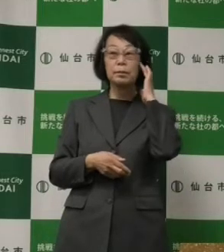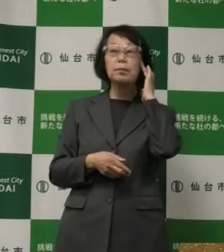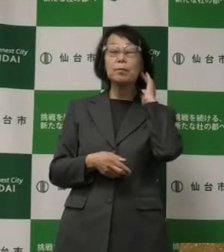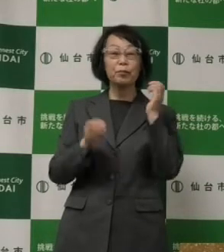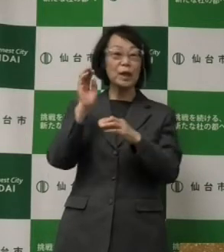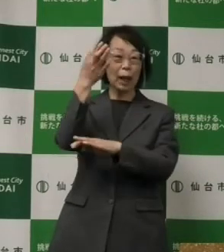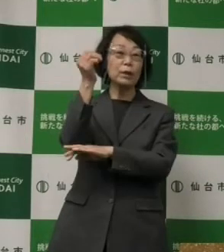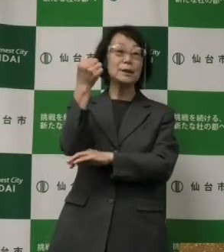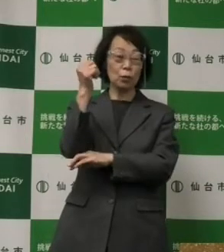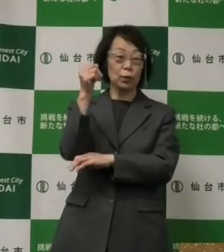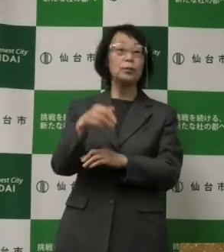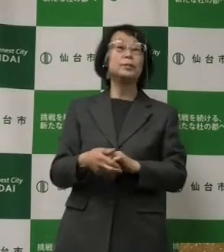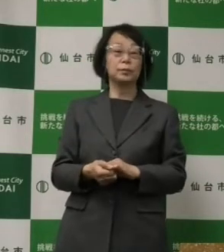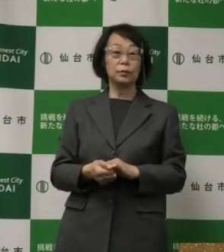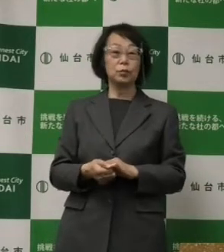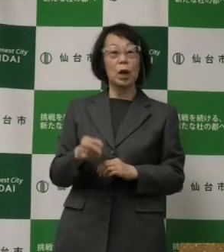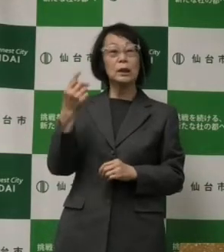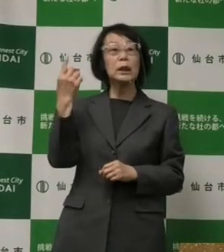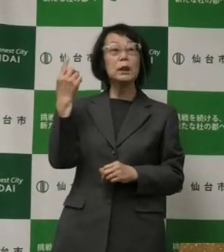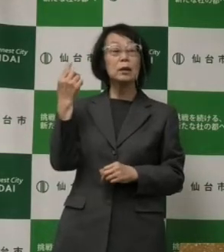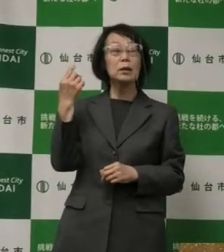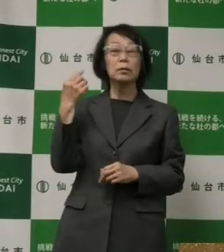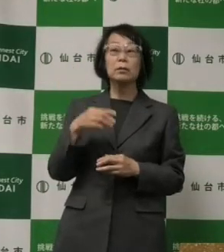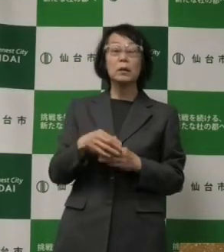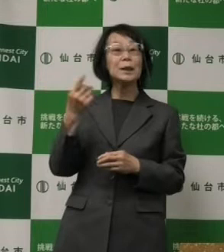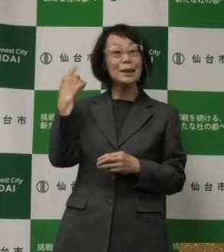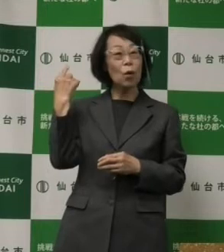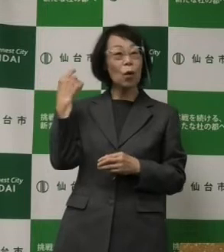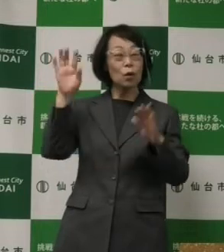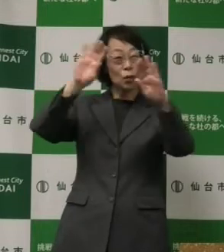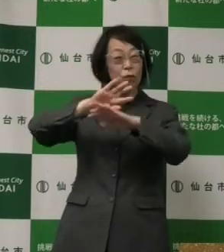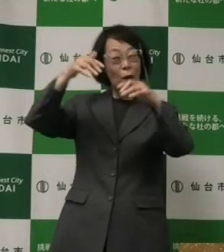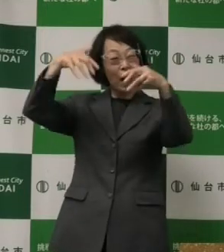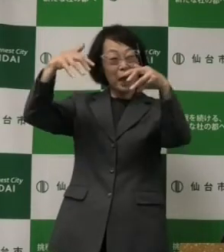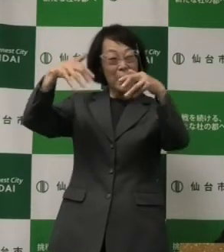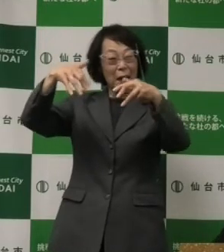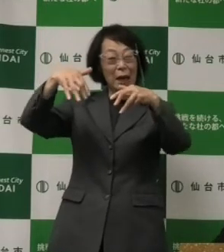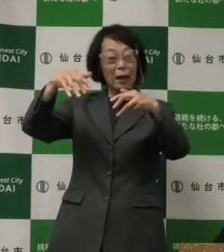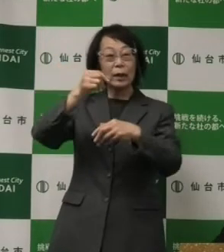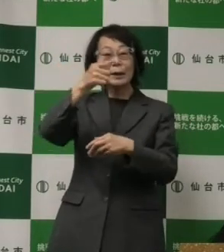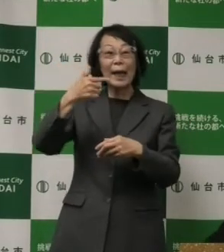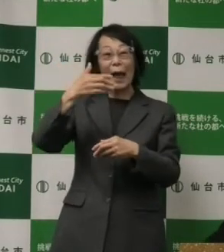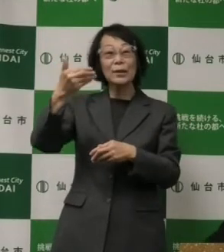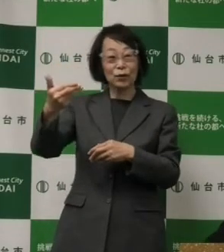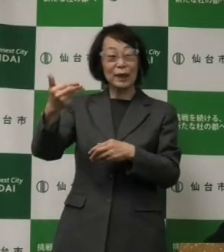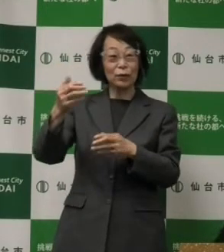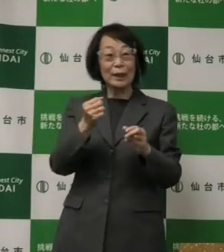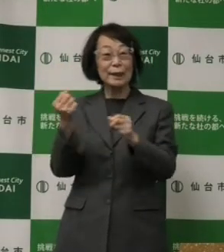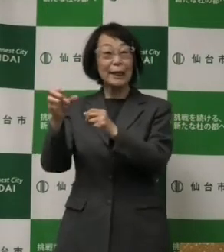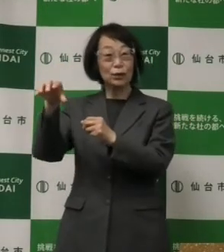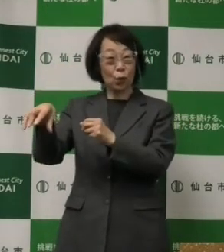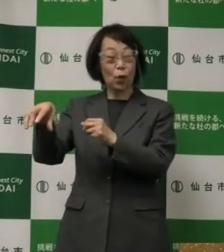家屋振興の高橋先生でございます。昨日の昨夜からですね、大雨が降っておりまして、台北区内の避難所、指定避難所